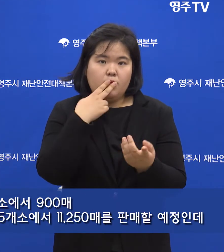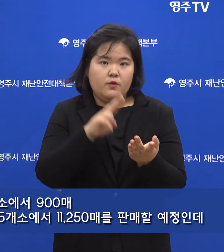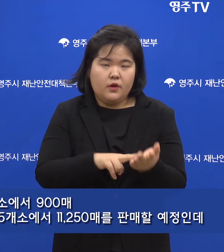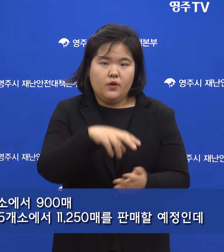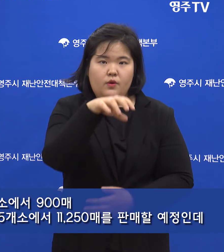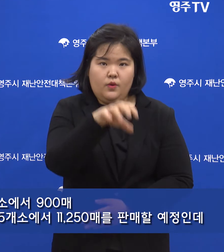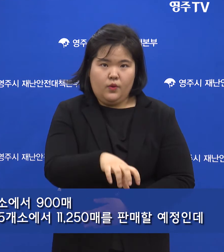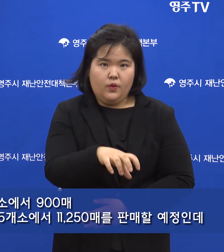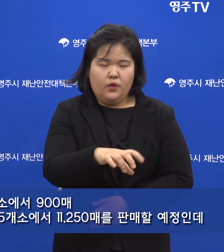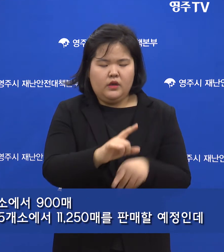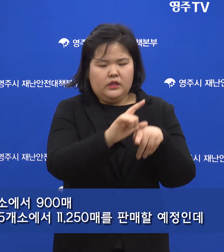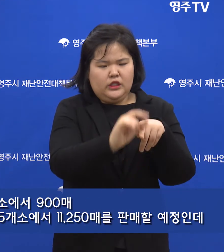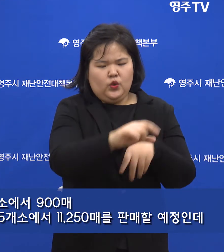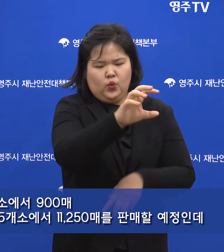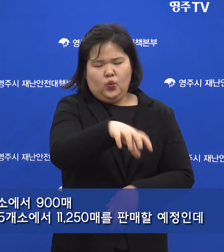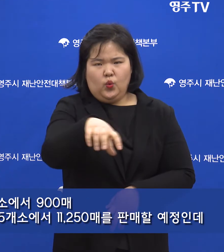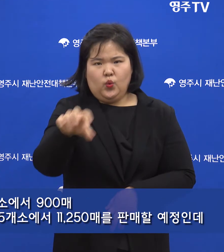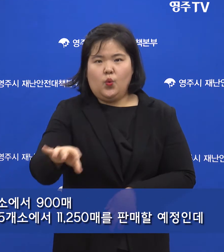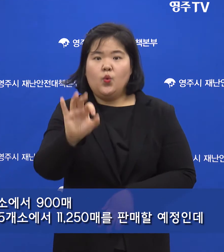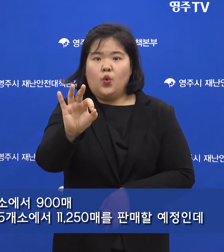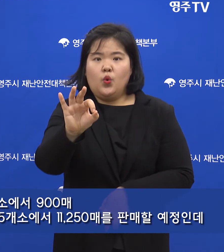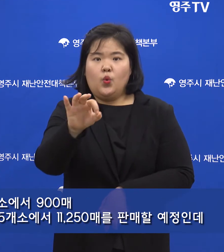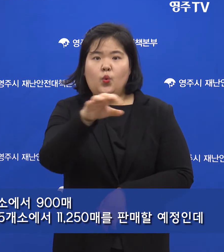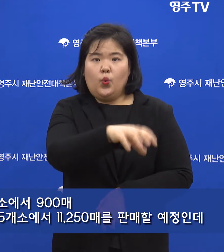우체국이 읍면의 10개소에서